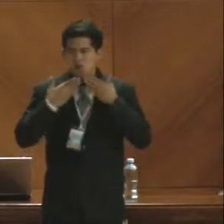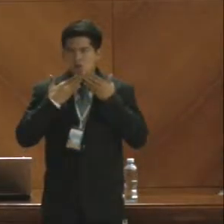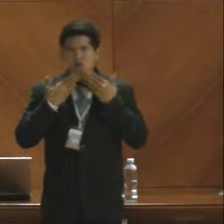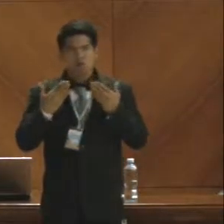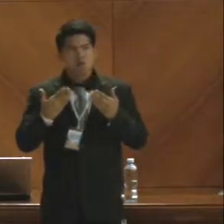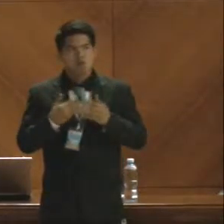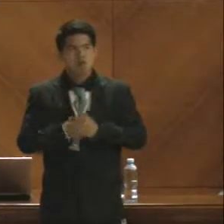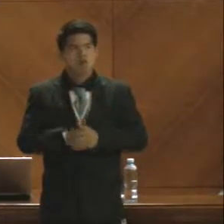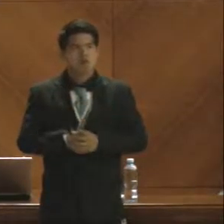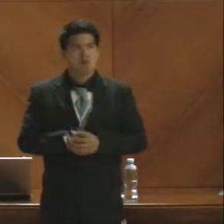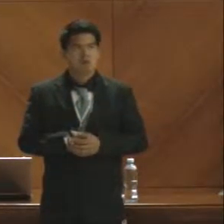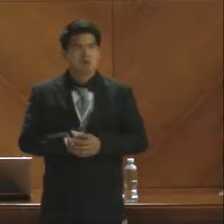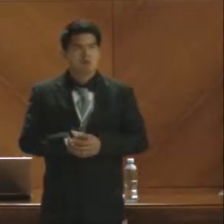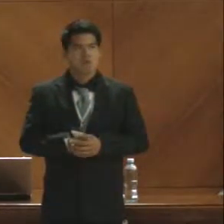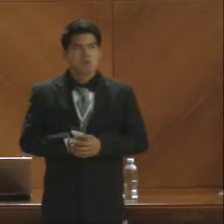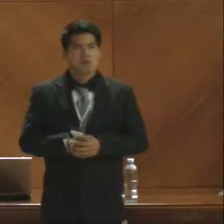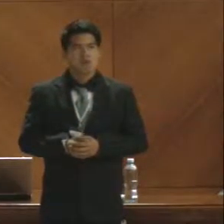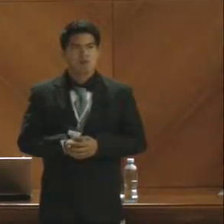vale.